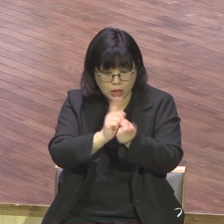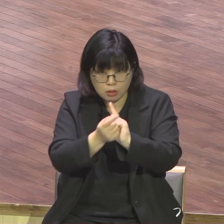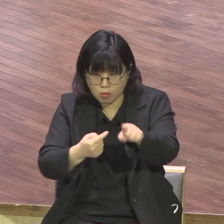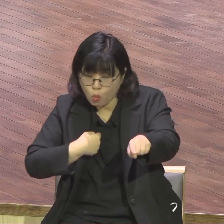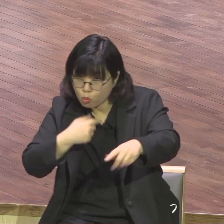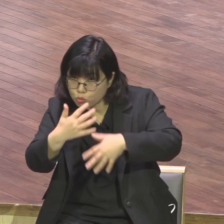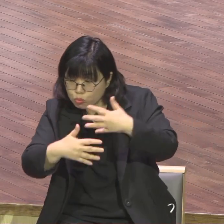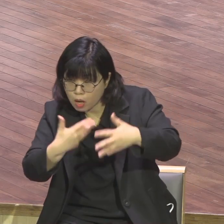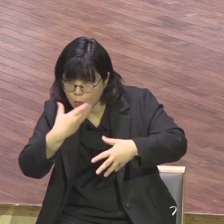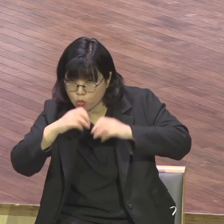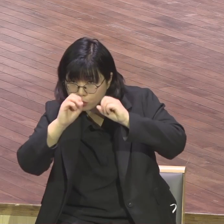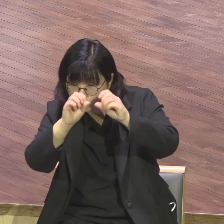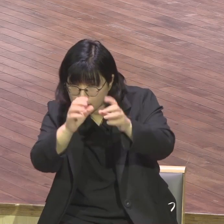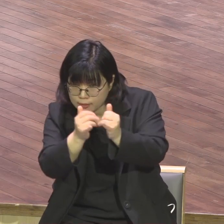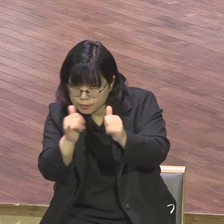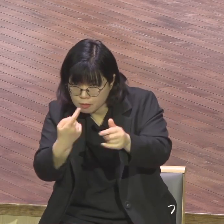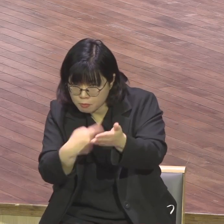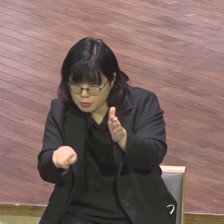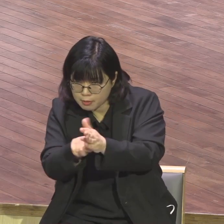겁니다.